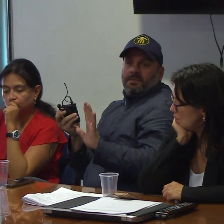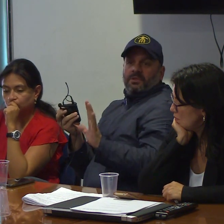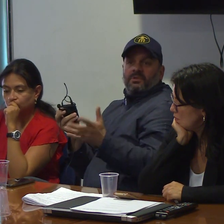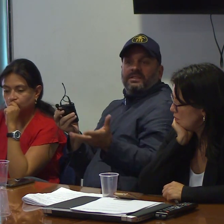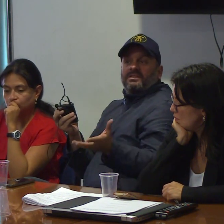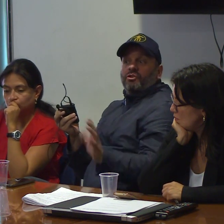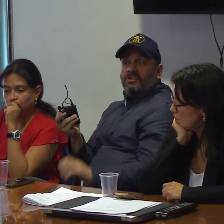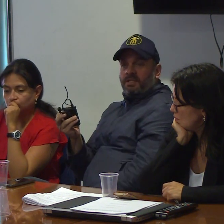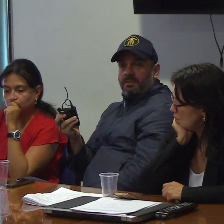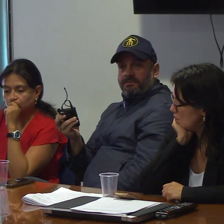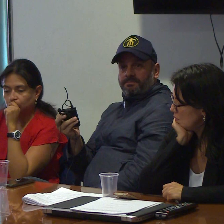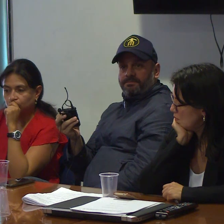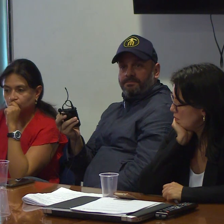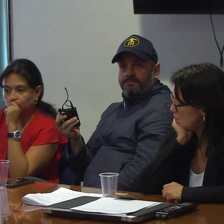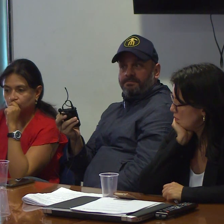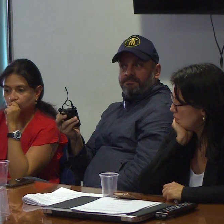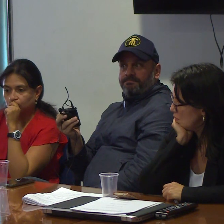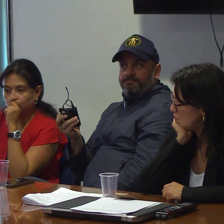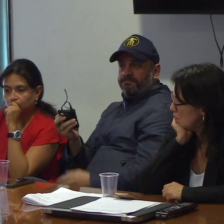del departamento y es insostenible.